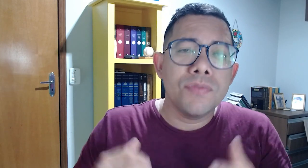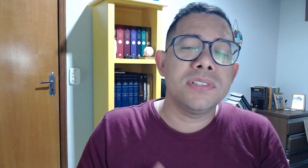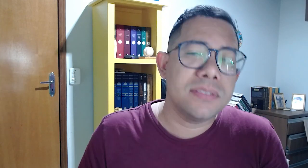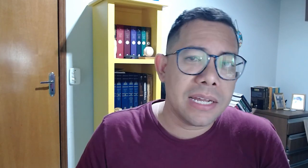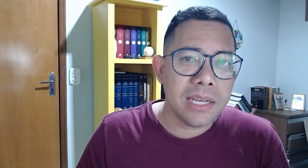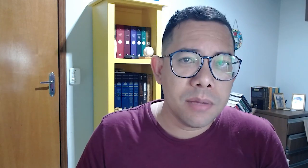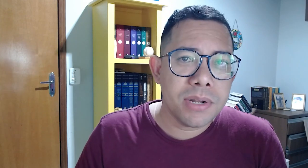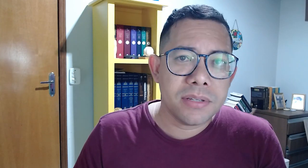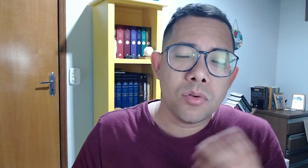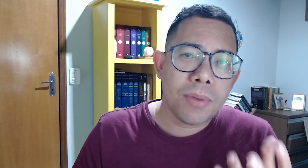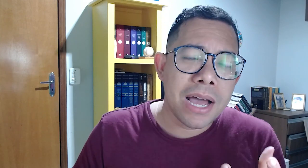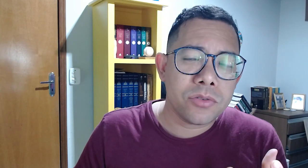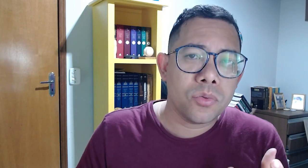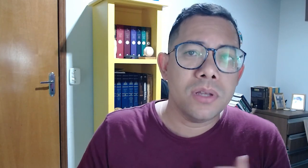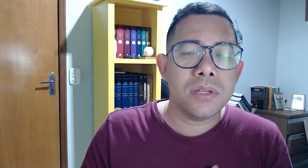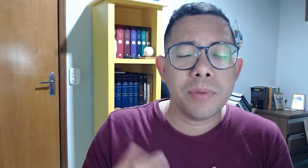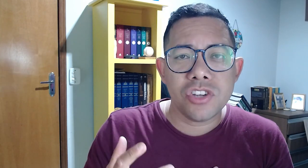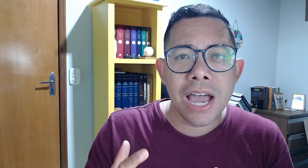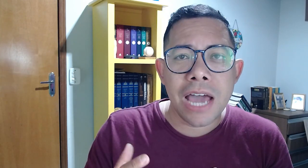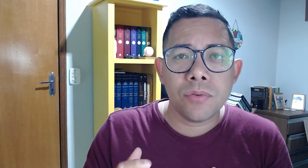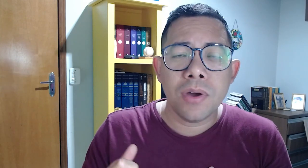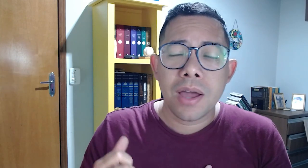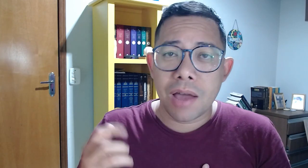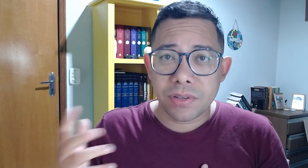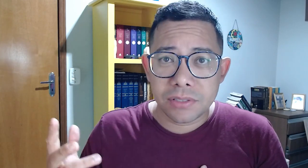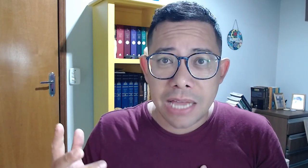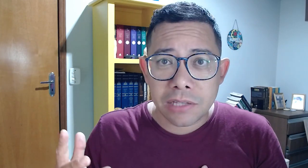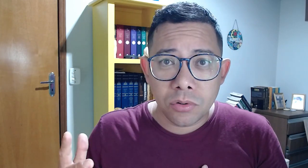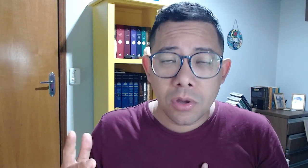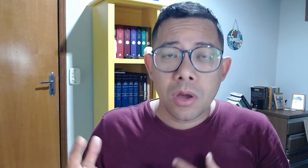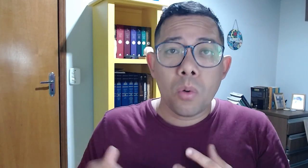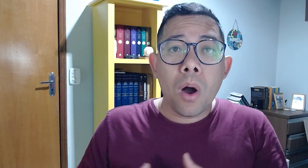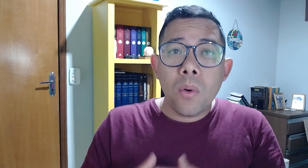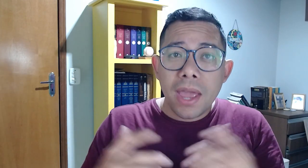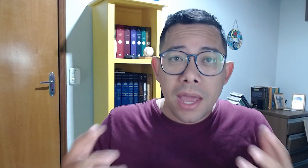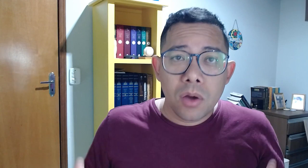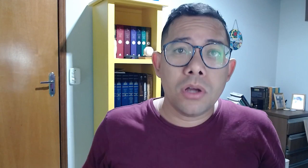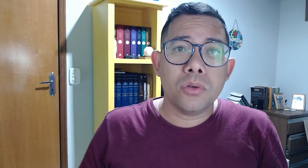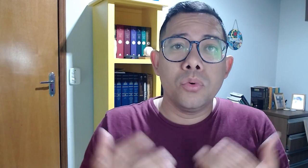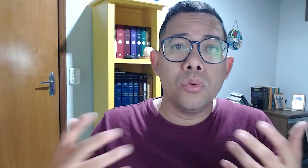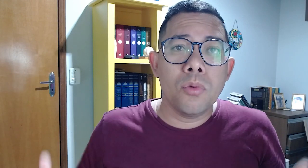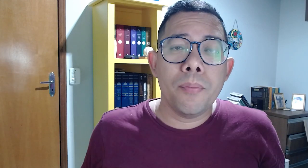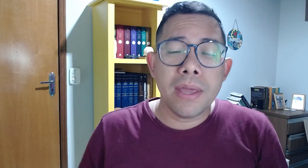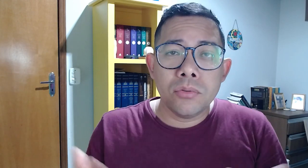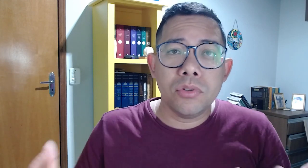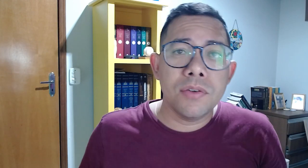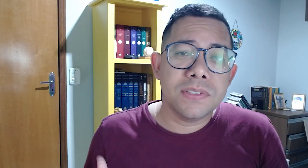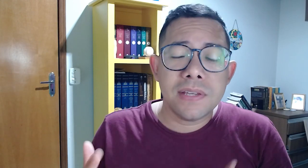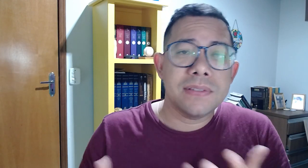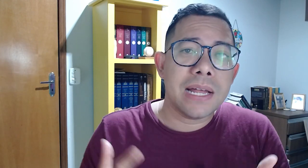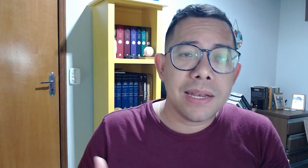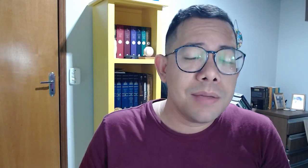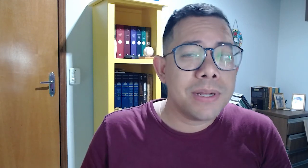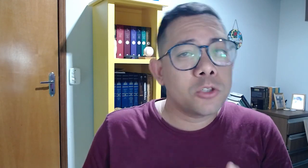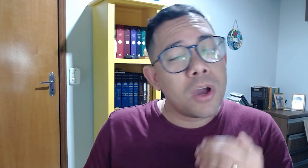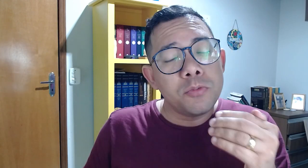você está em Libras, no básico, intermediário, avançado, qual é o momento que você está na Libras, quais os